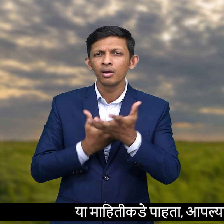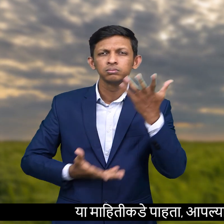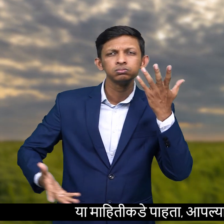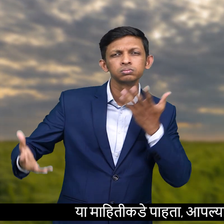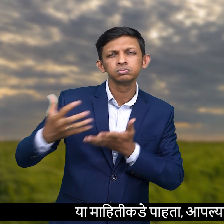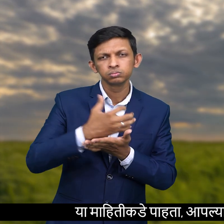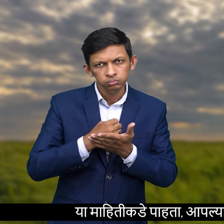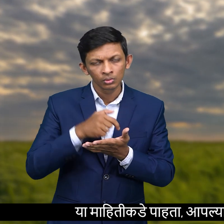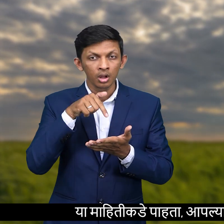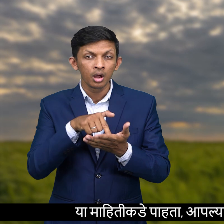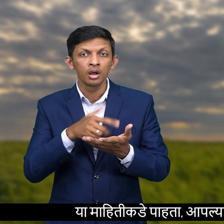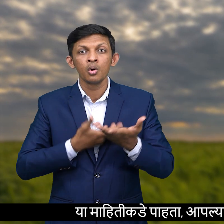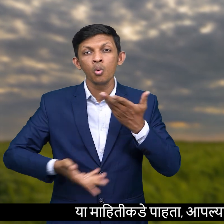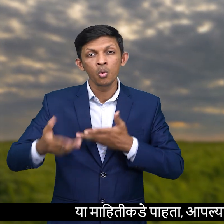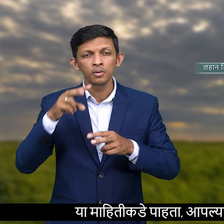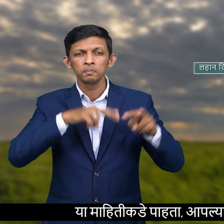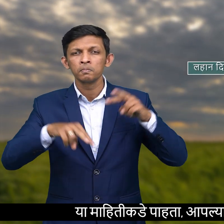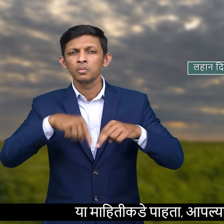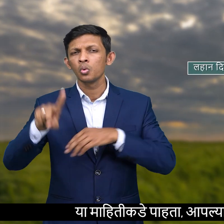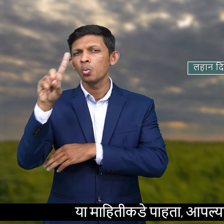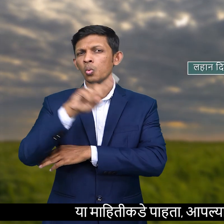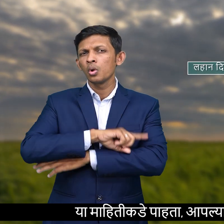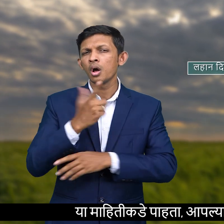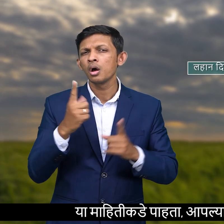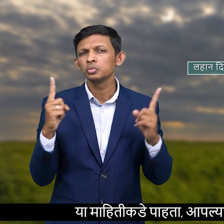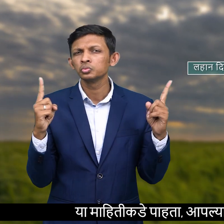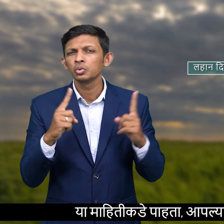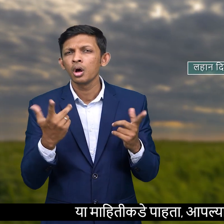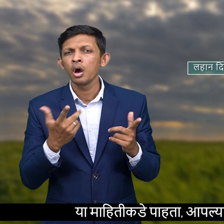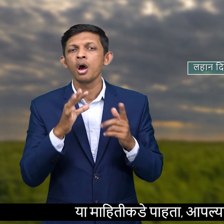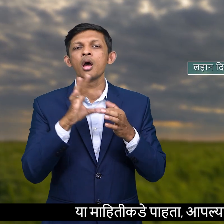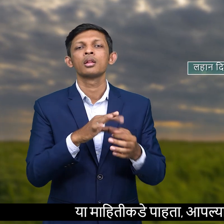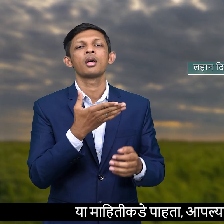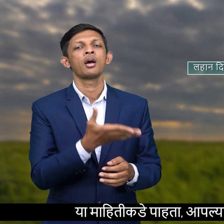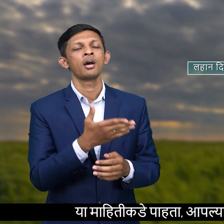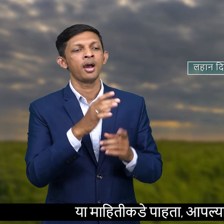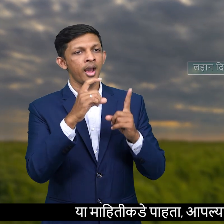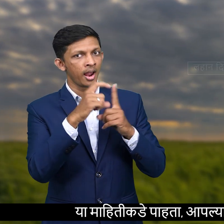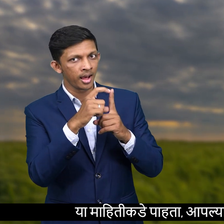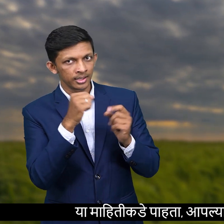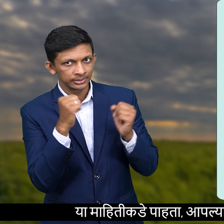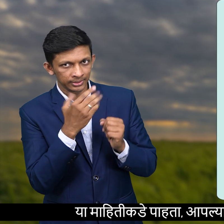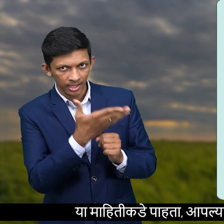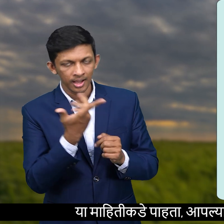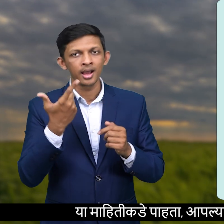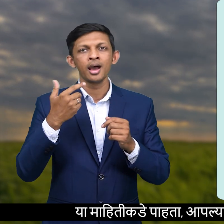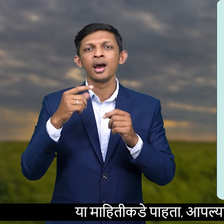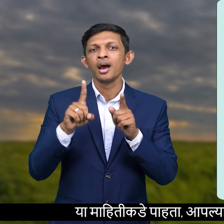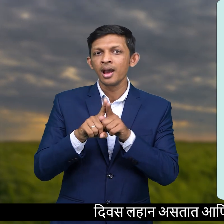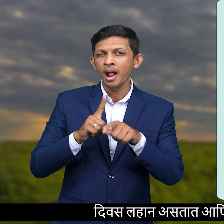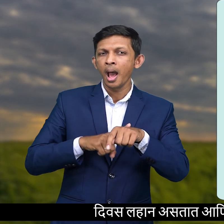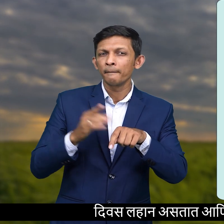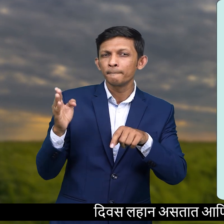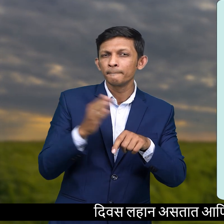माहितीकडे पाहता आपल्याला असे आढळून येते की हिवाळ्यात डिसेंबरमध्ये दिवस लहान असतात आणि उन्हाळ्यात